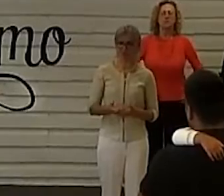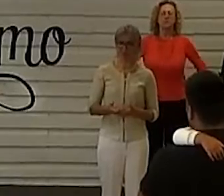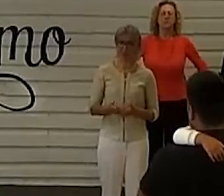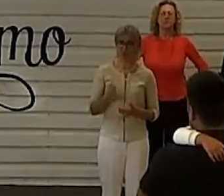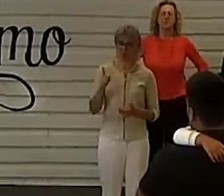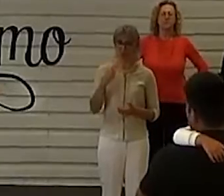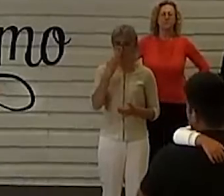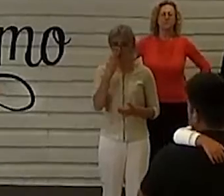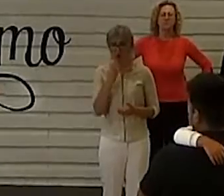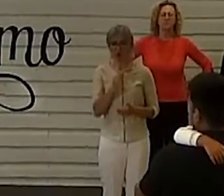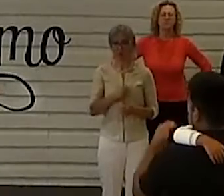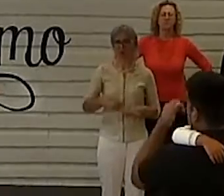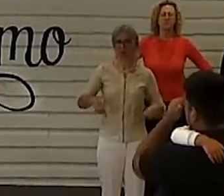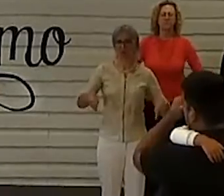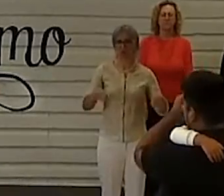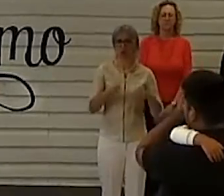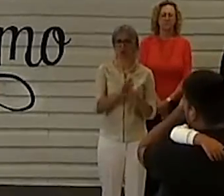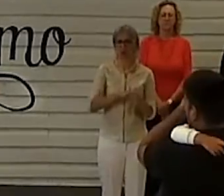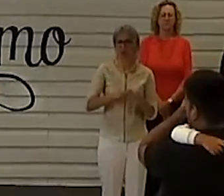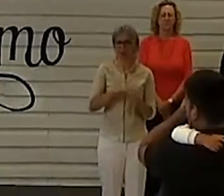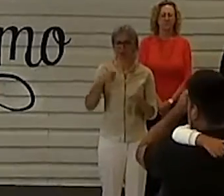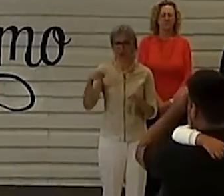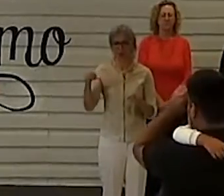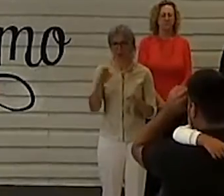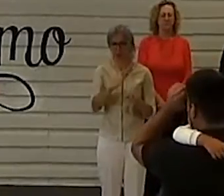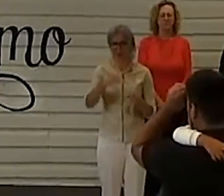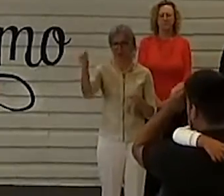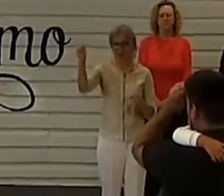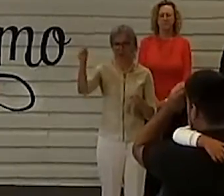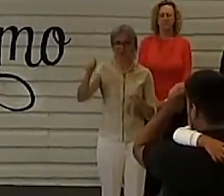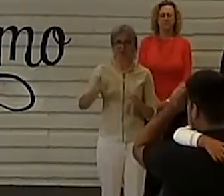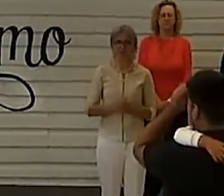famiglia, la Chiesa qui in Marostra.